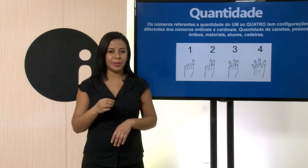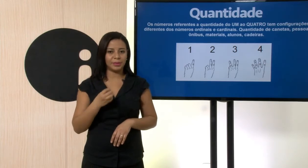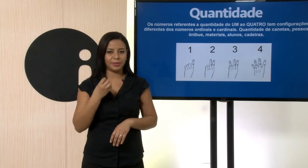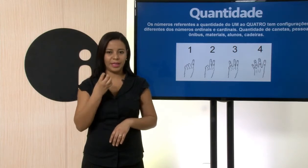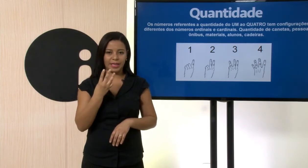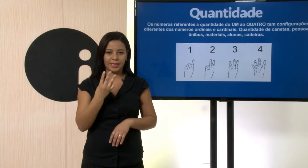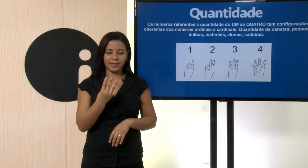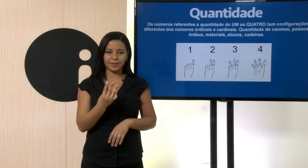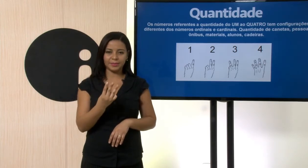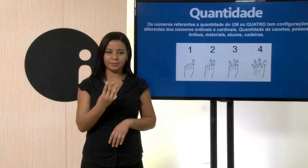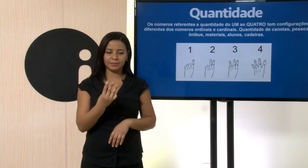número 3,